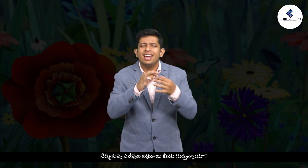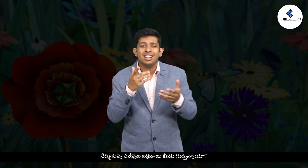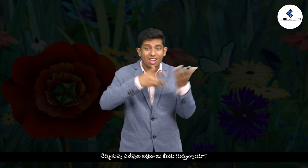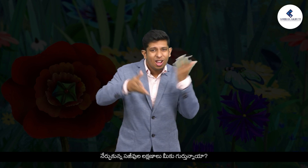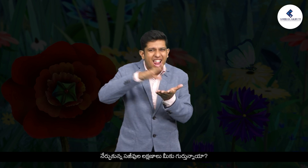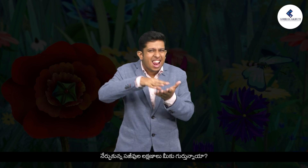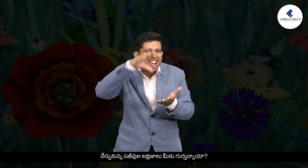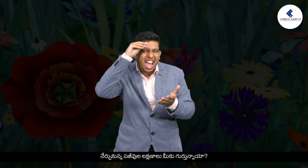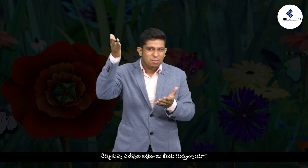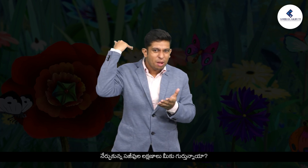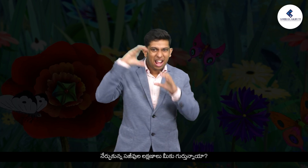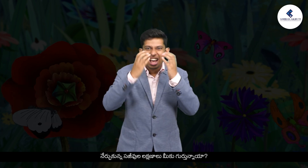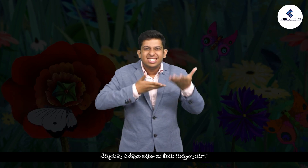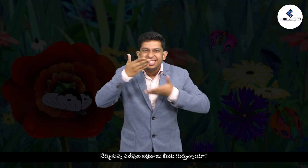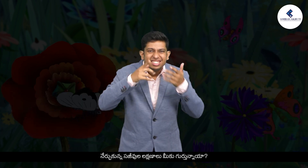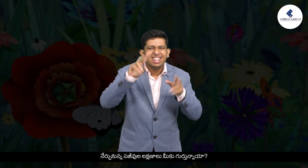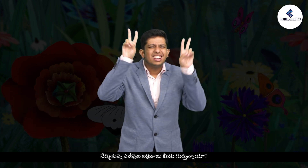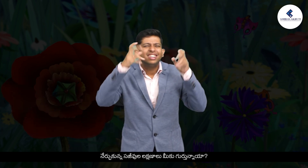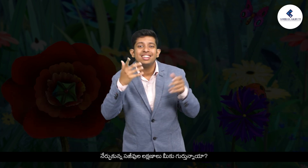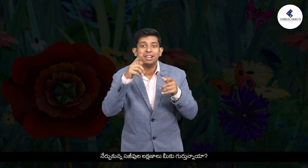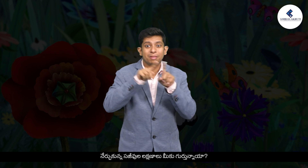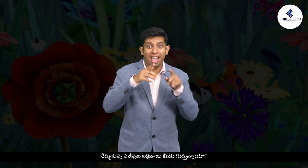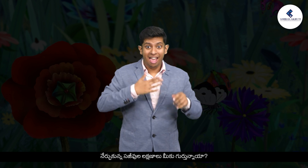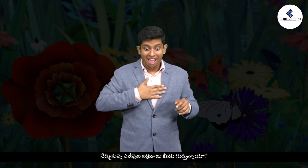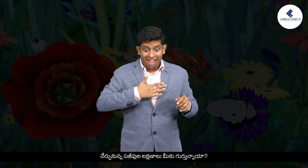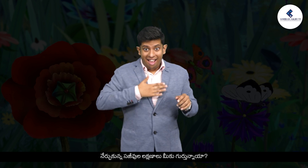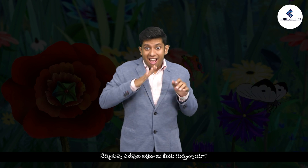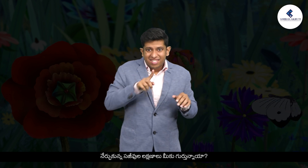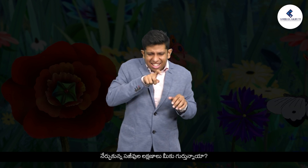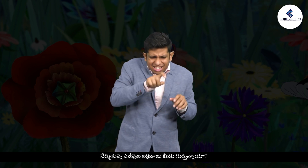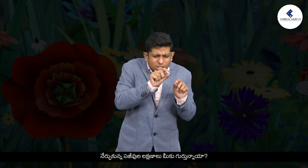నేర్చుకున్న సజీవుల లక్షణాలు మీకు గుర్తున్నాయా?